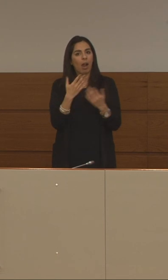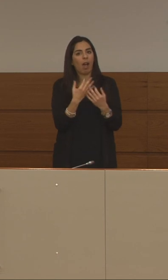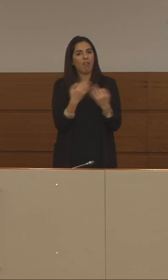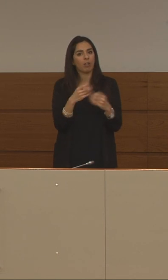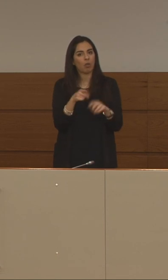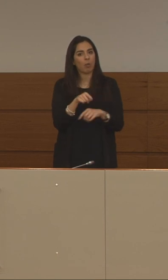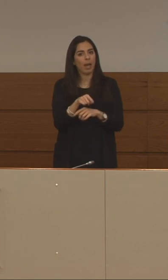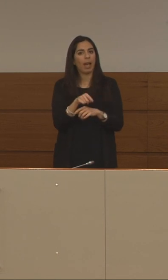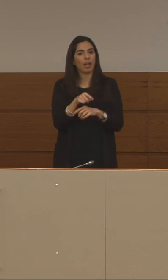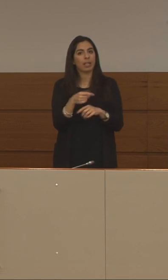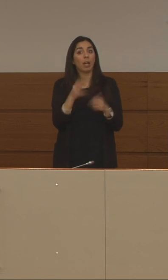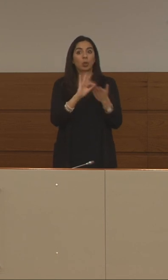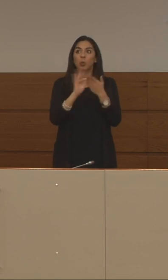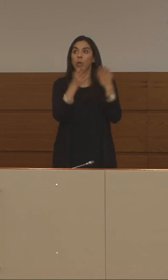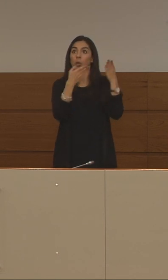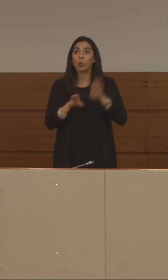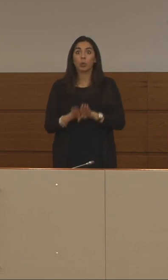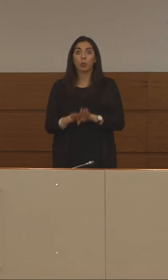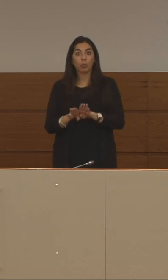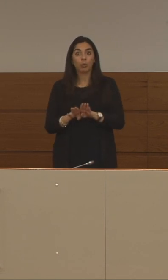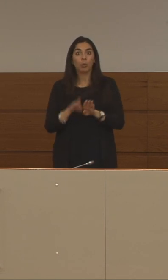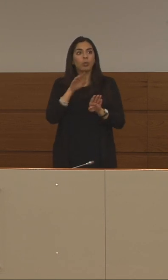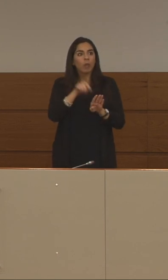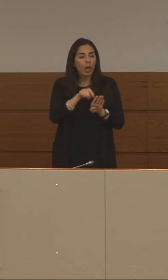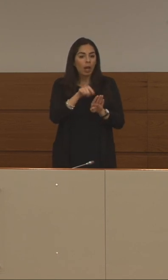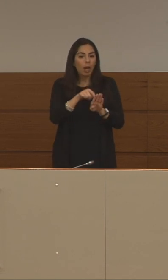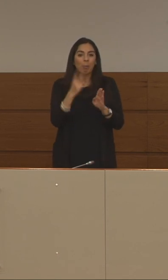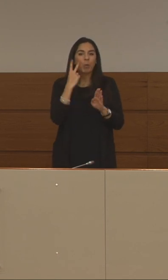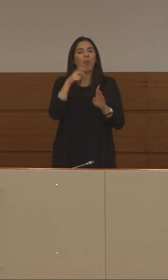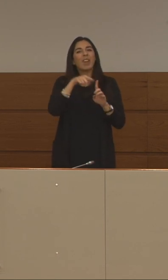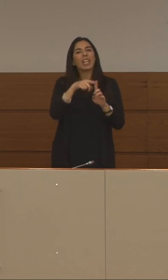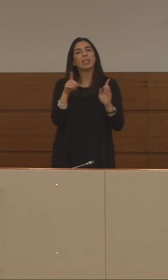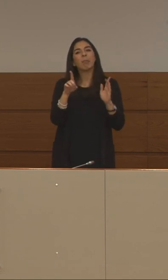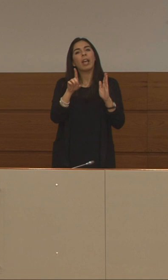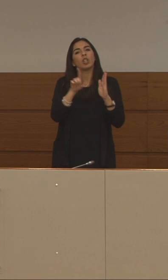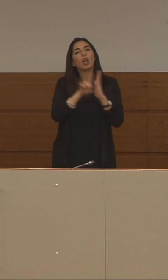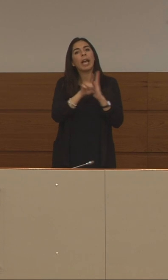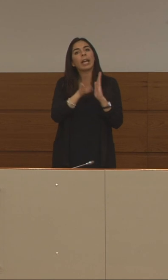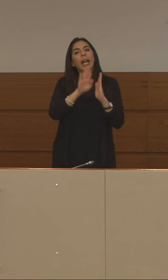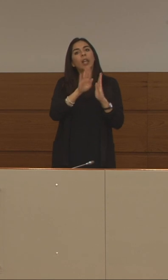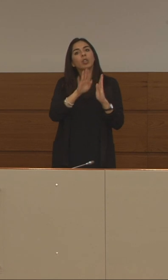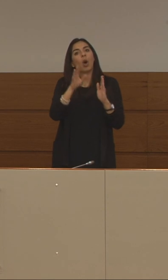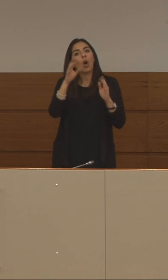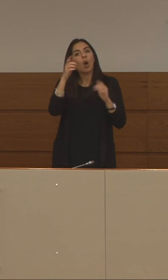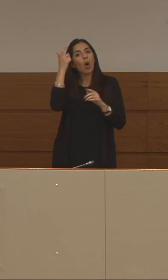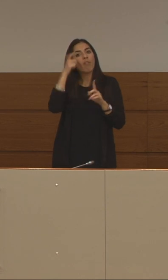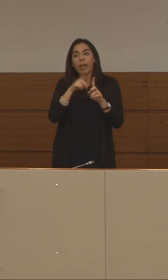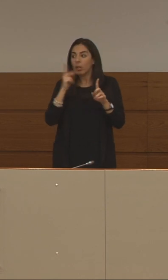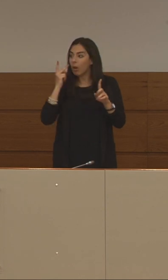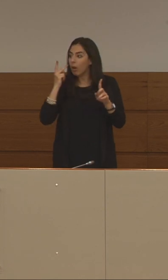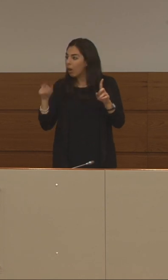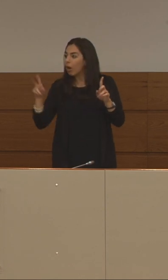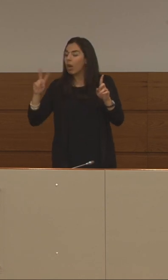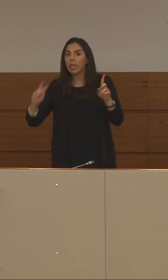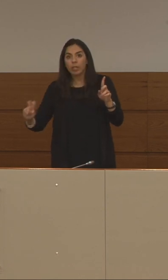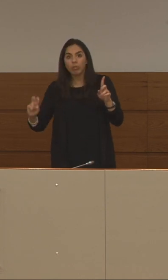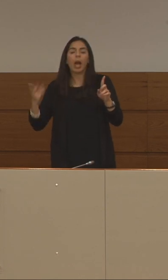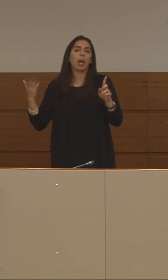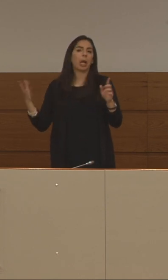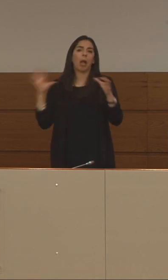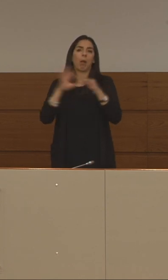quello che era necessario e riunire quel provvedimento ad altri ad altri provvedimenti nel senso se chiudiamo le scuole naturalmente dobbiamo